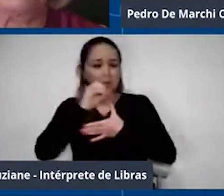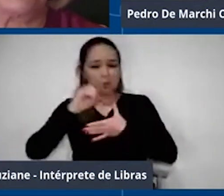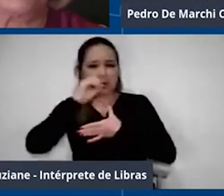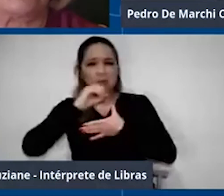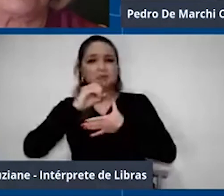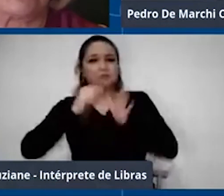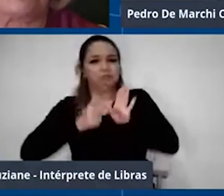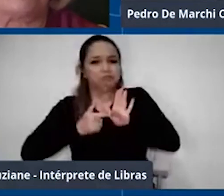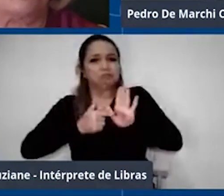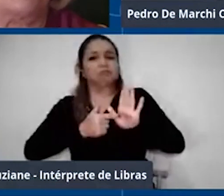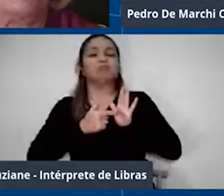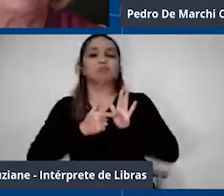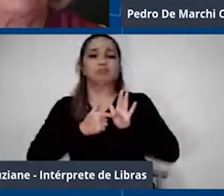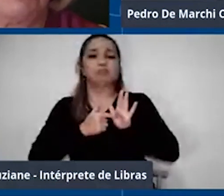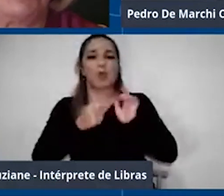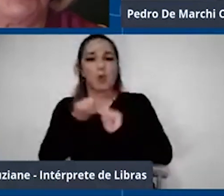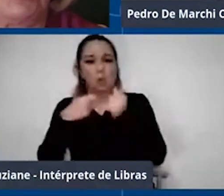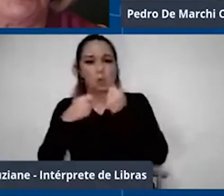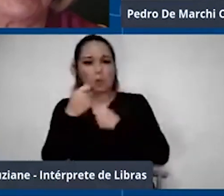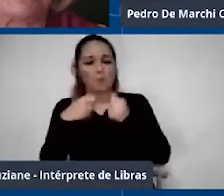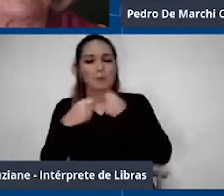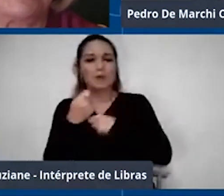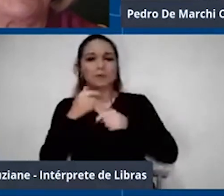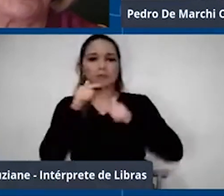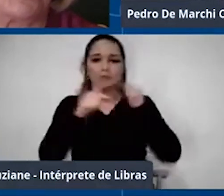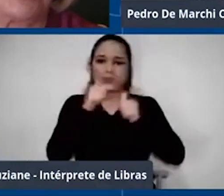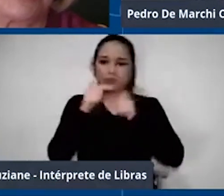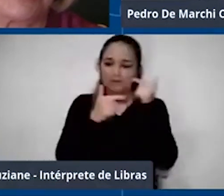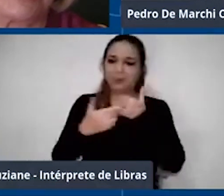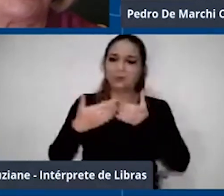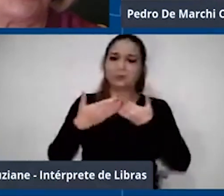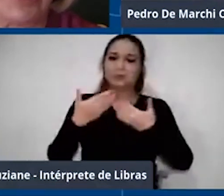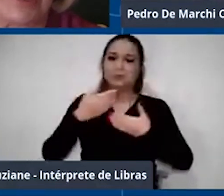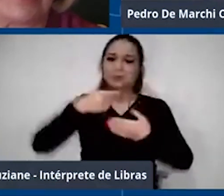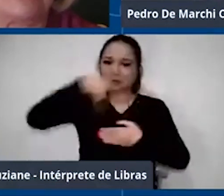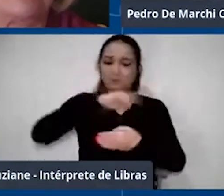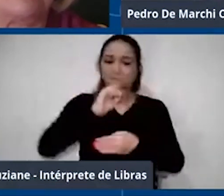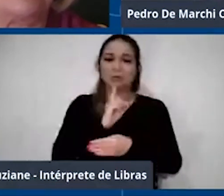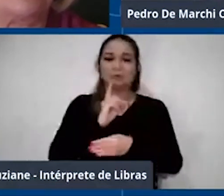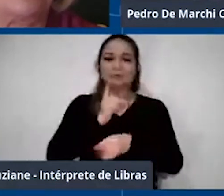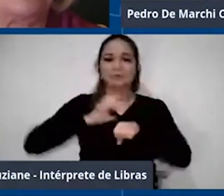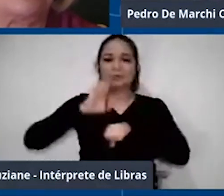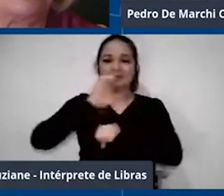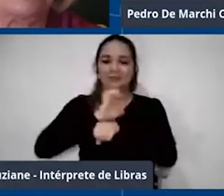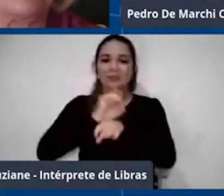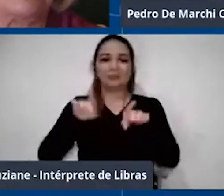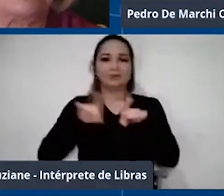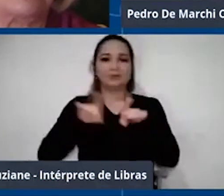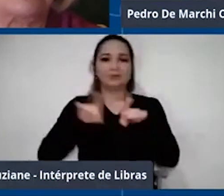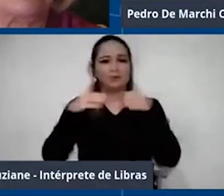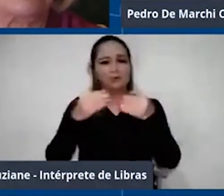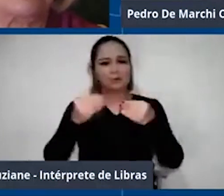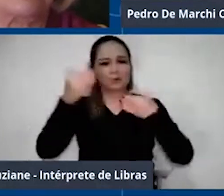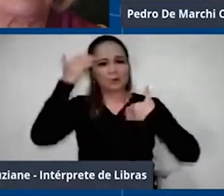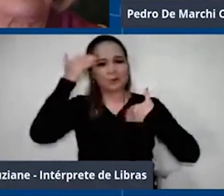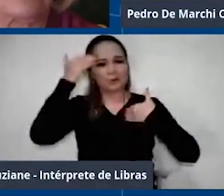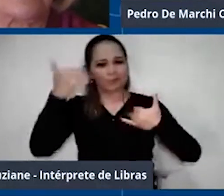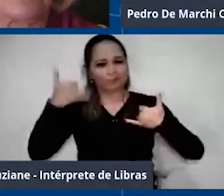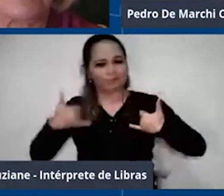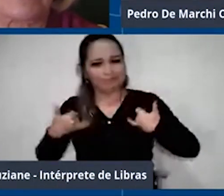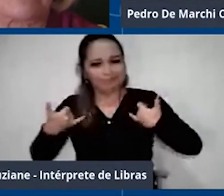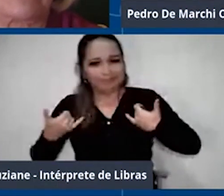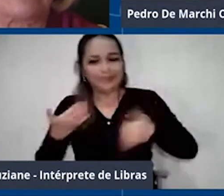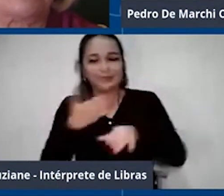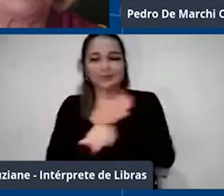comércio e serviços do nosso Estado. Então, foi uma dupla honra de estar aqui hoje com vocês. Muito obrigado. Muito obrigado, senhora Ana Amélia, pelas